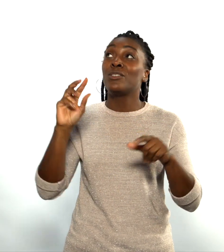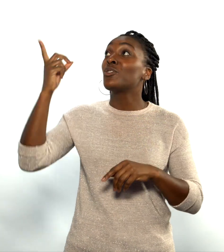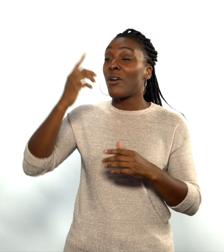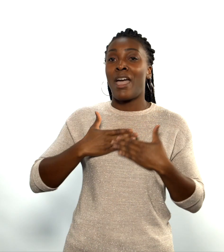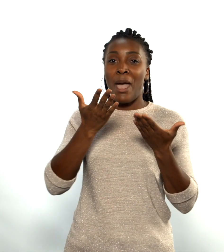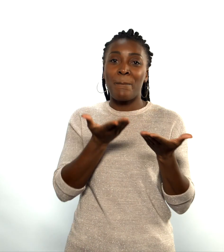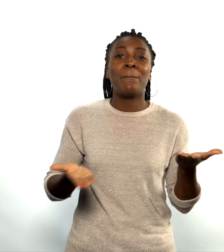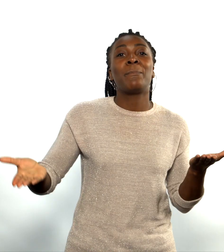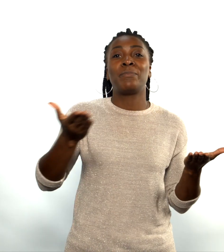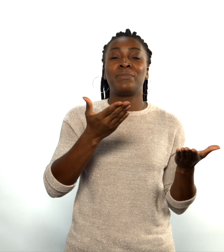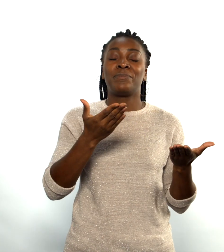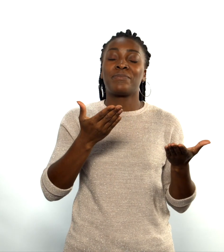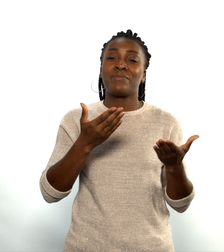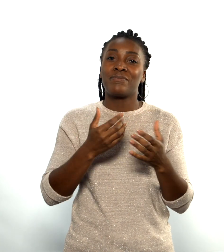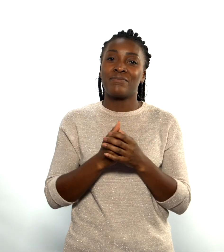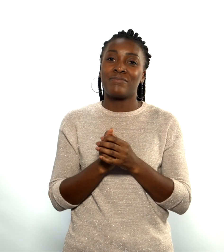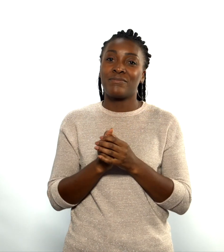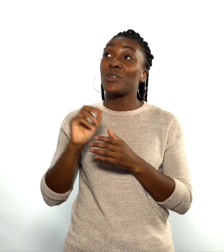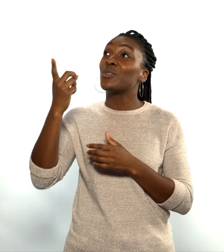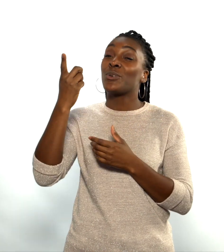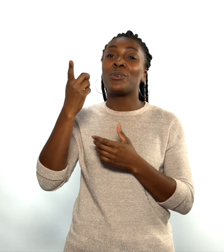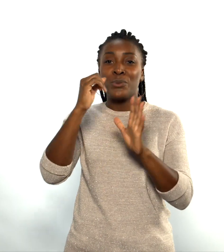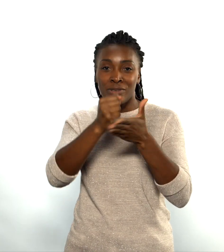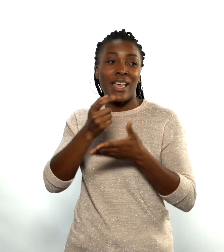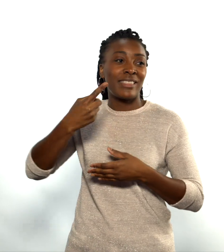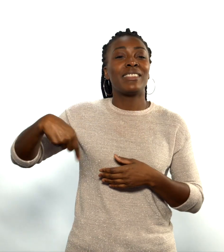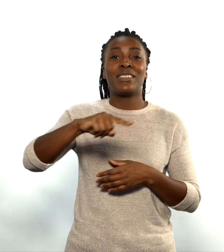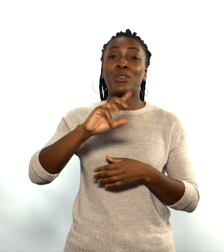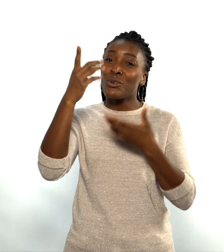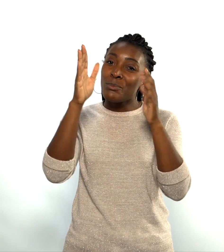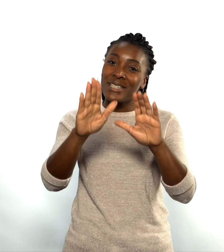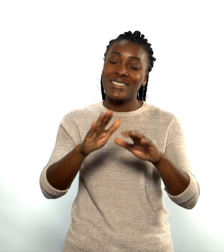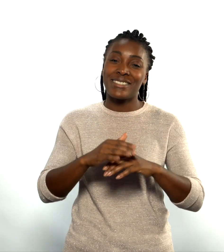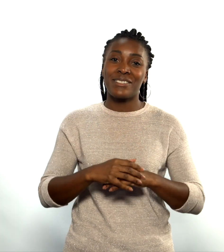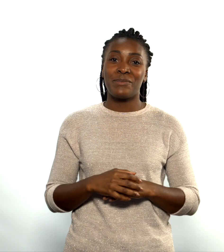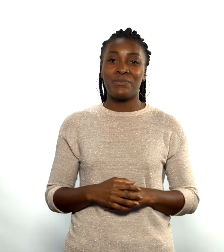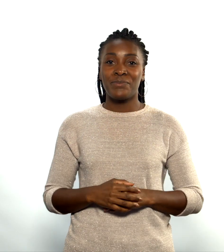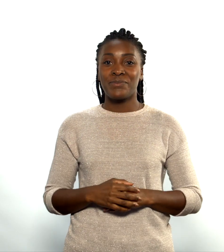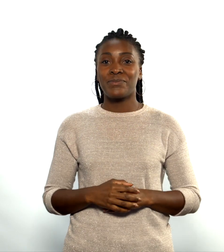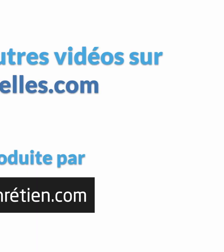car Dieu nous aime, et que vraiment, ils puissent tous nous venir en aide. Soyez bénis.